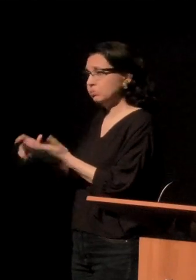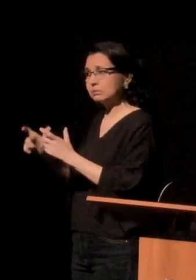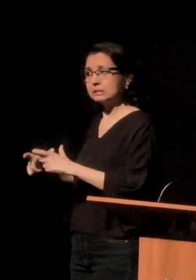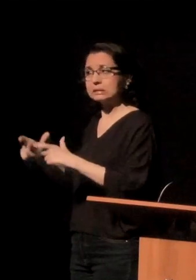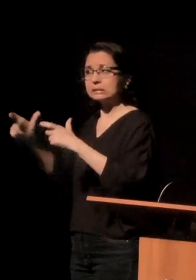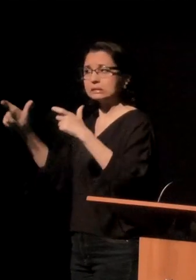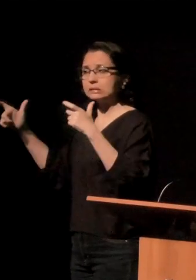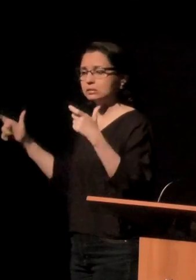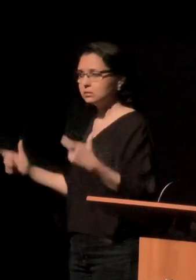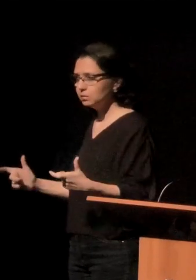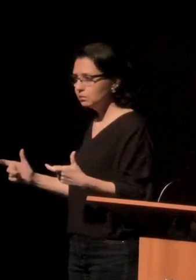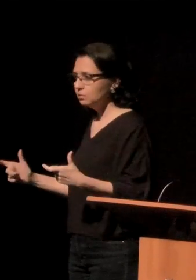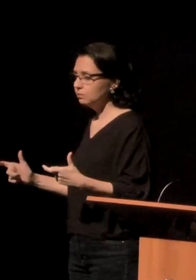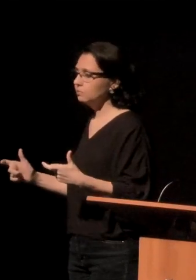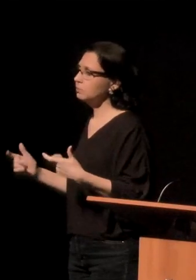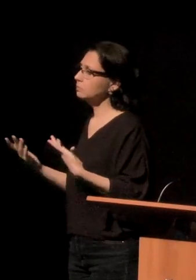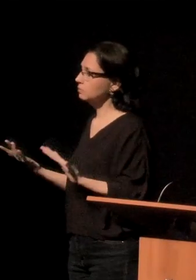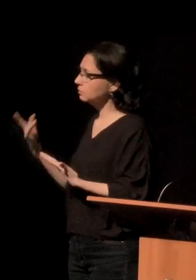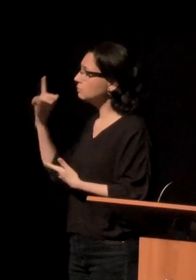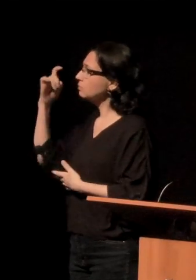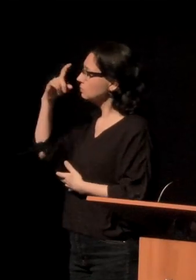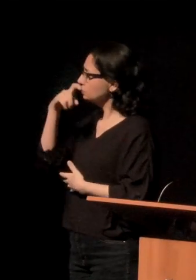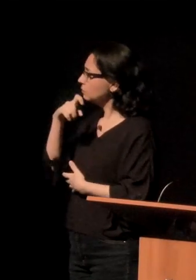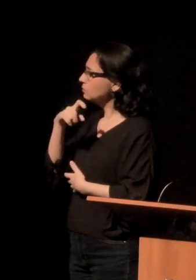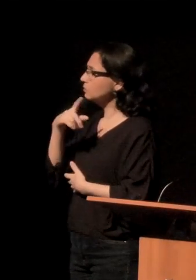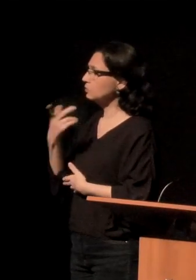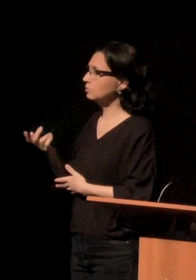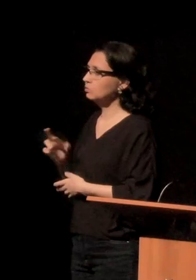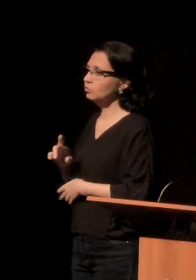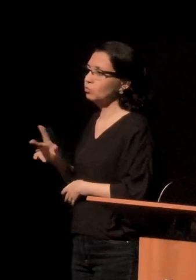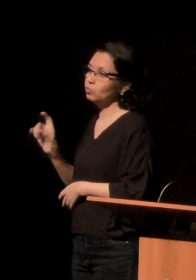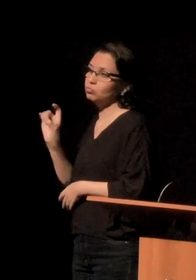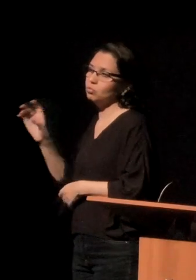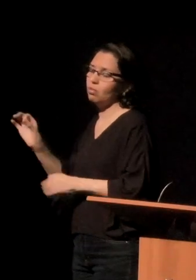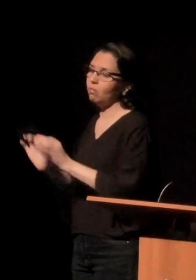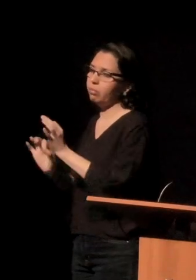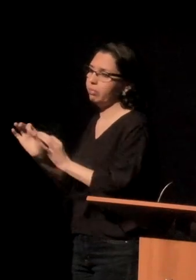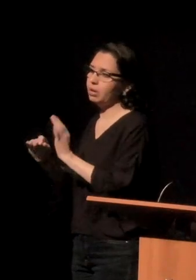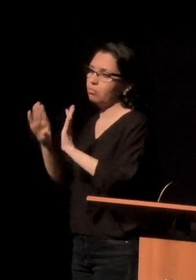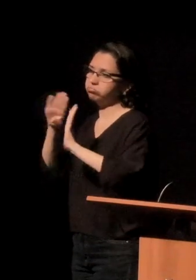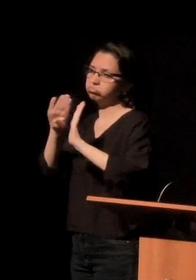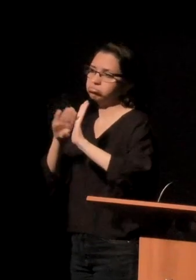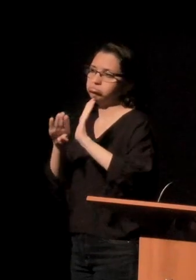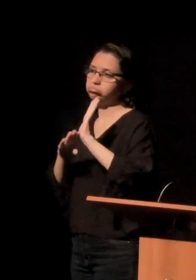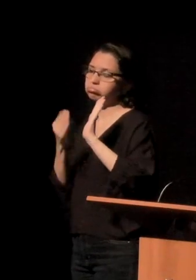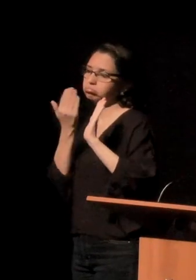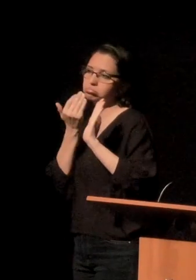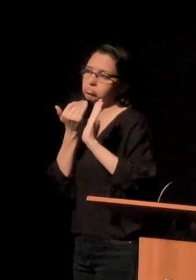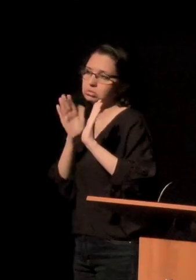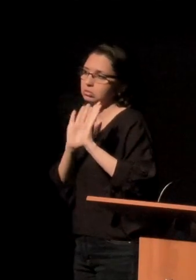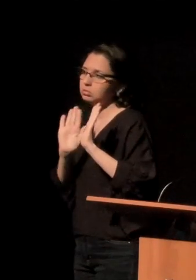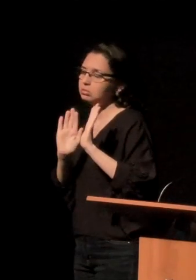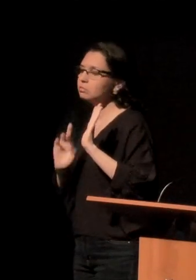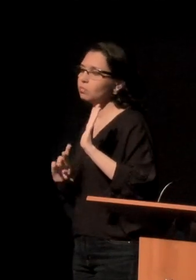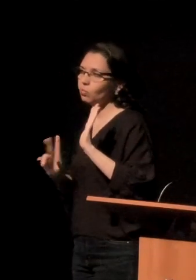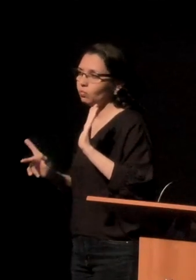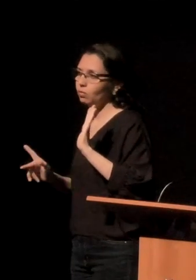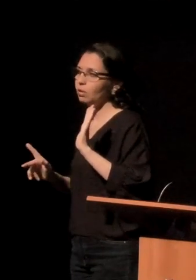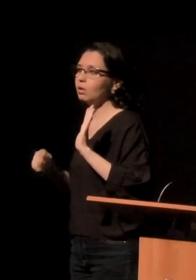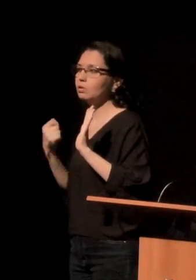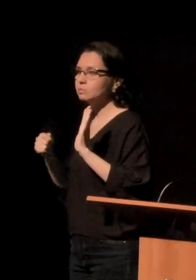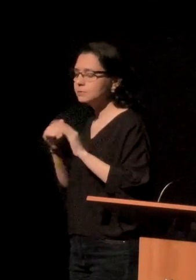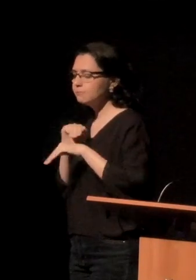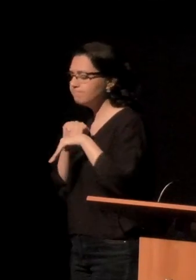aqui então não vai ser só fazer esse esse cardápio especial né então ele vai precisar conversar